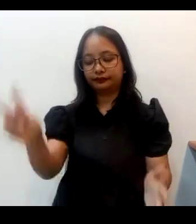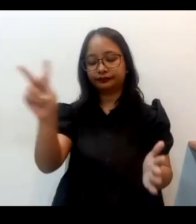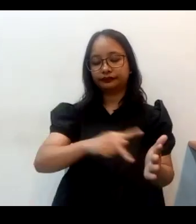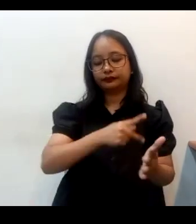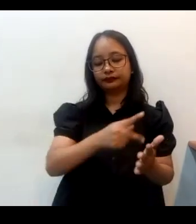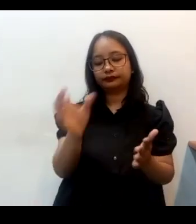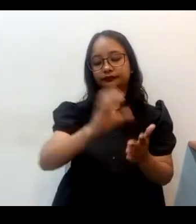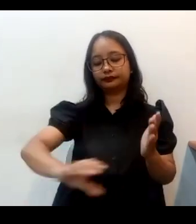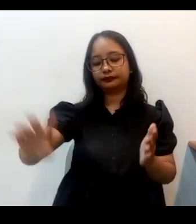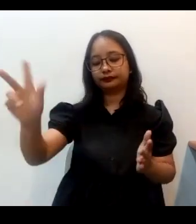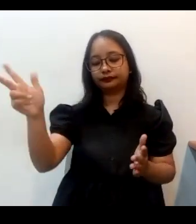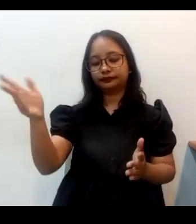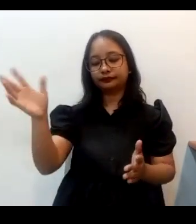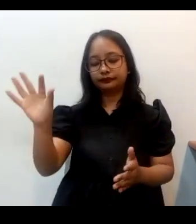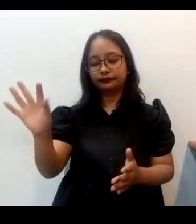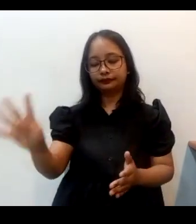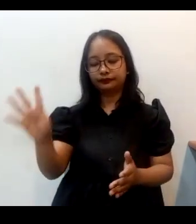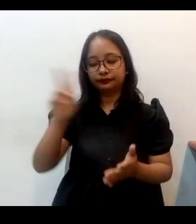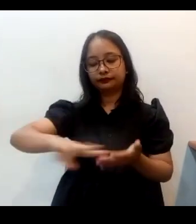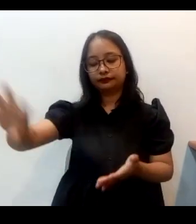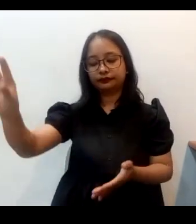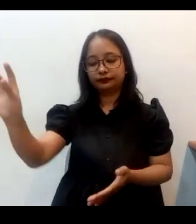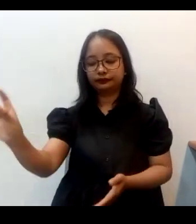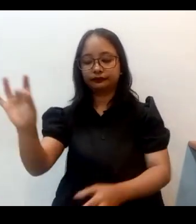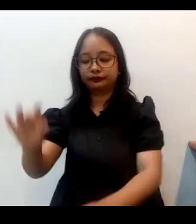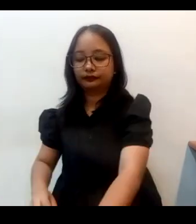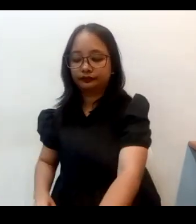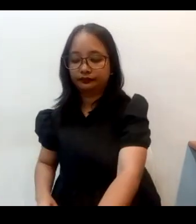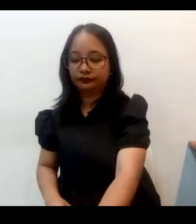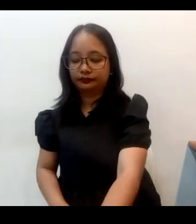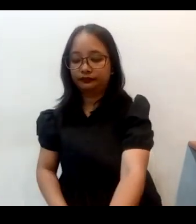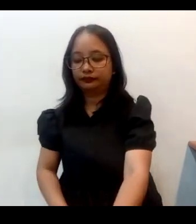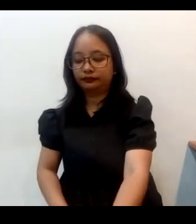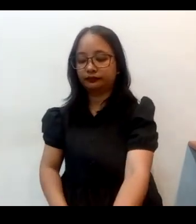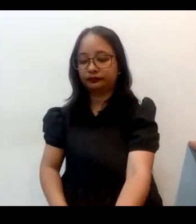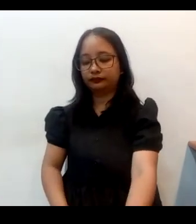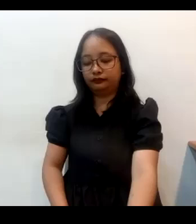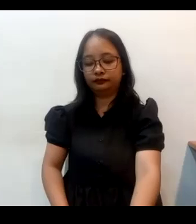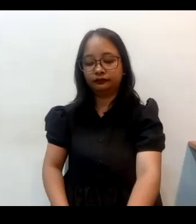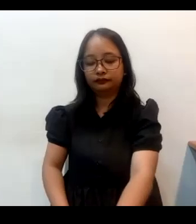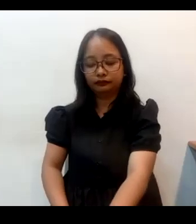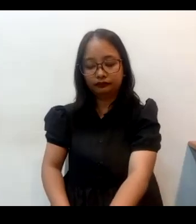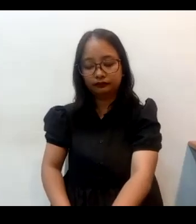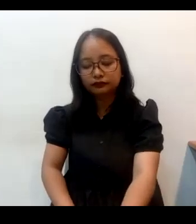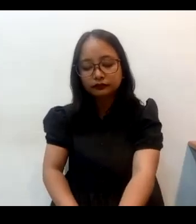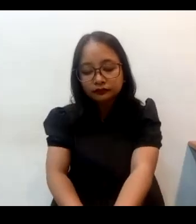Chapter 34 po, verse 8. Verse 8.